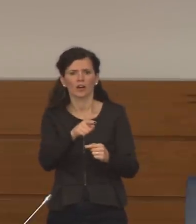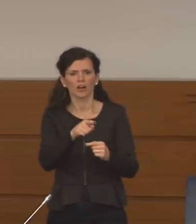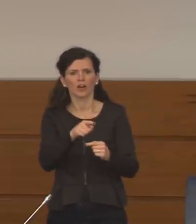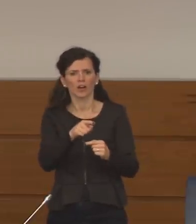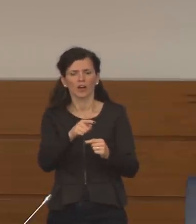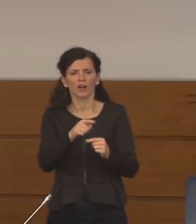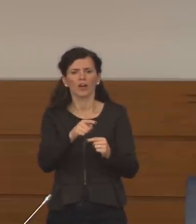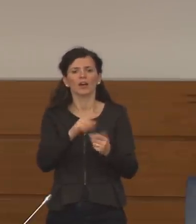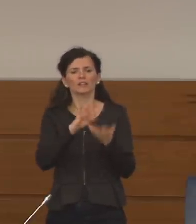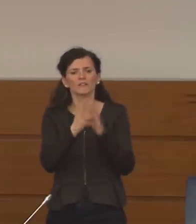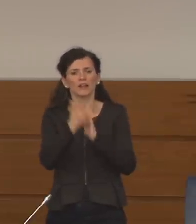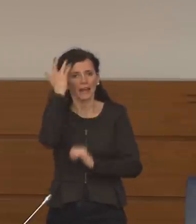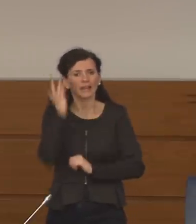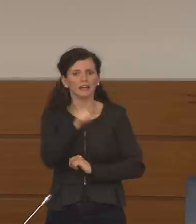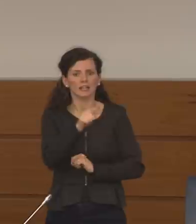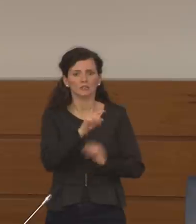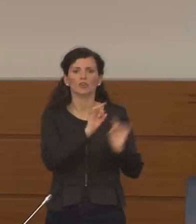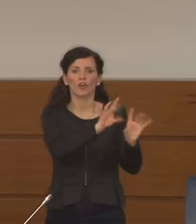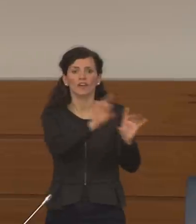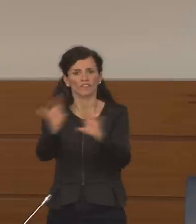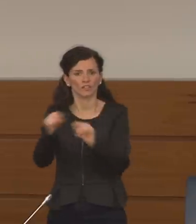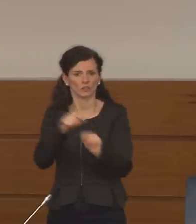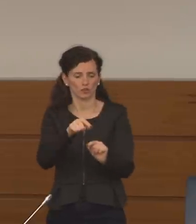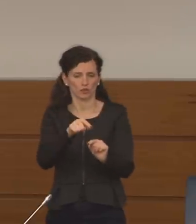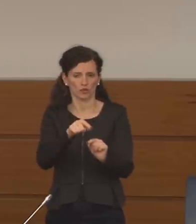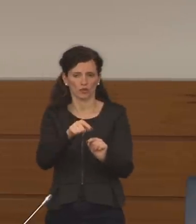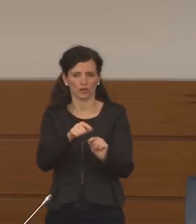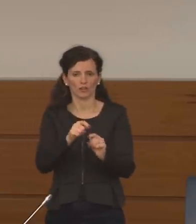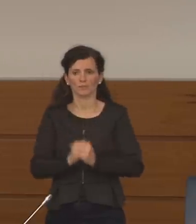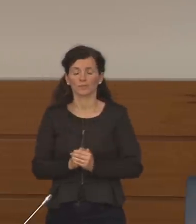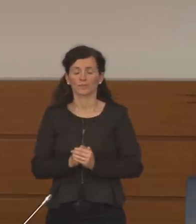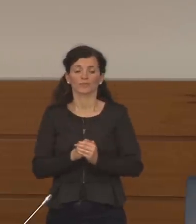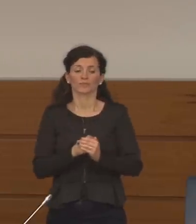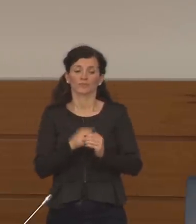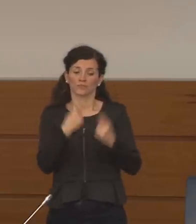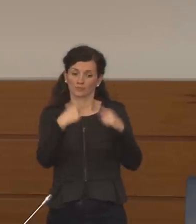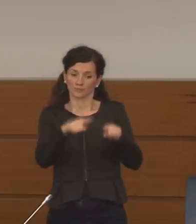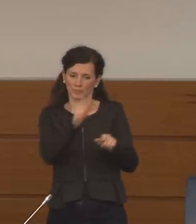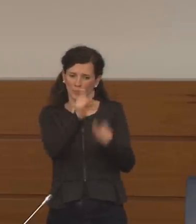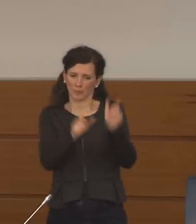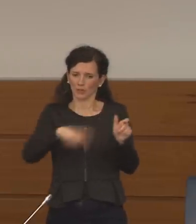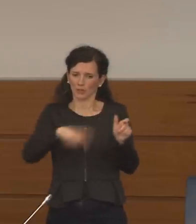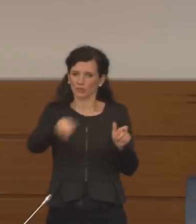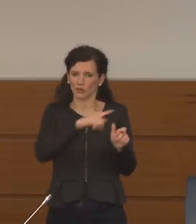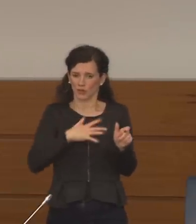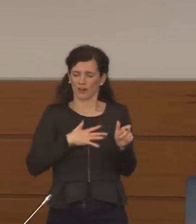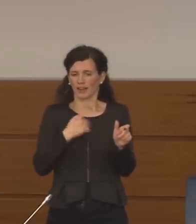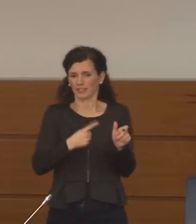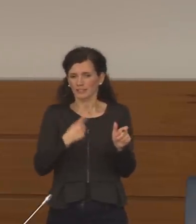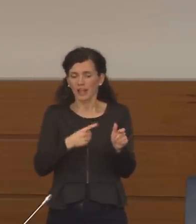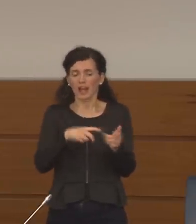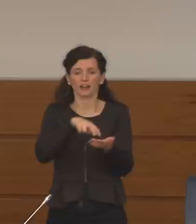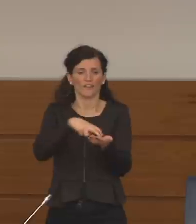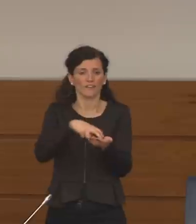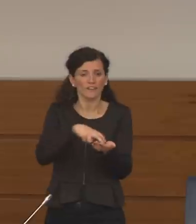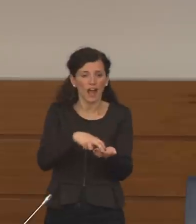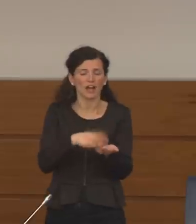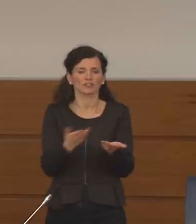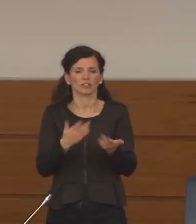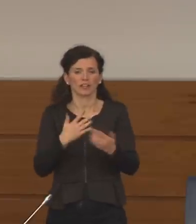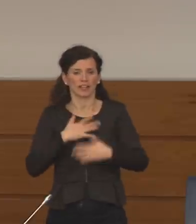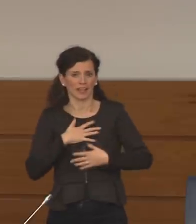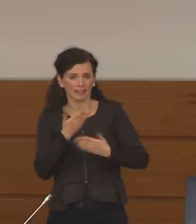all'infezione all'epidemia che stiamo vivendo queste sono persone fragili sono già fragili per l'età sono fragili per la